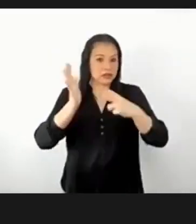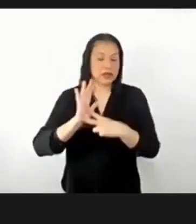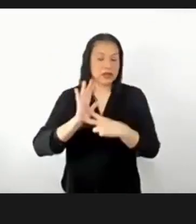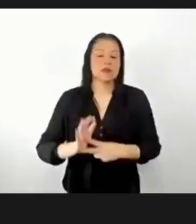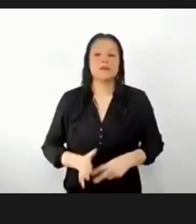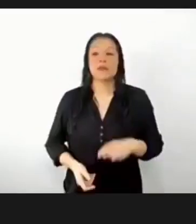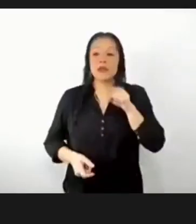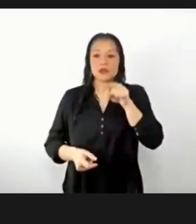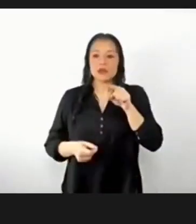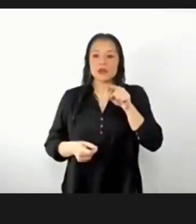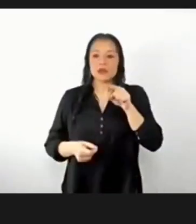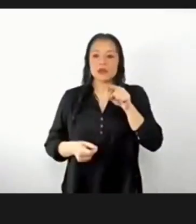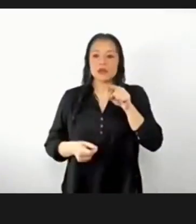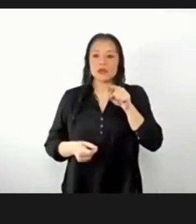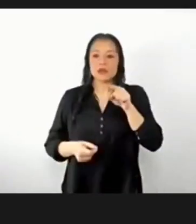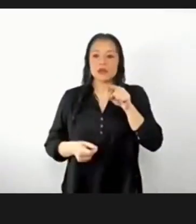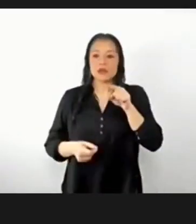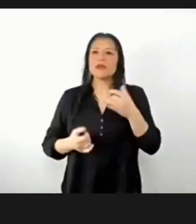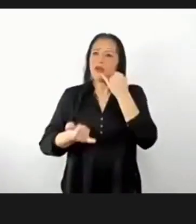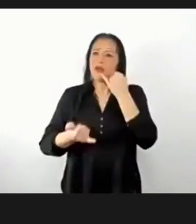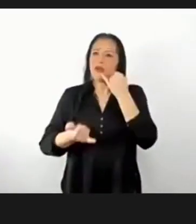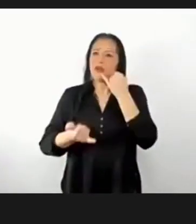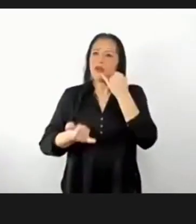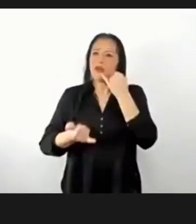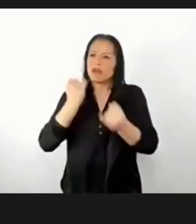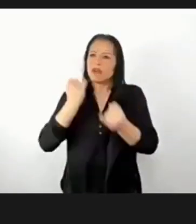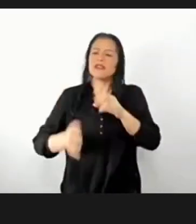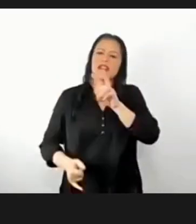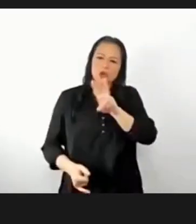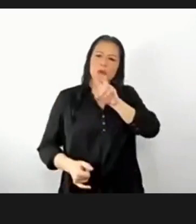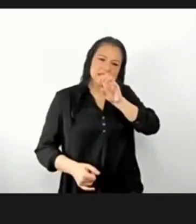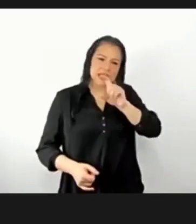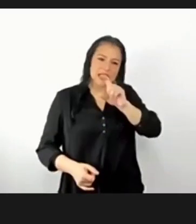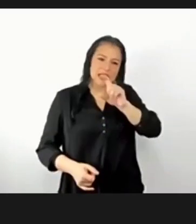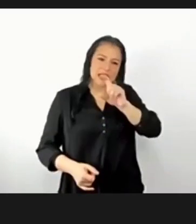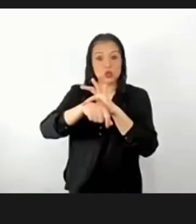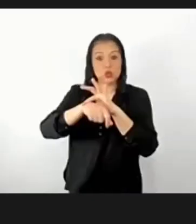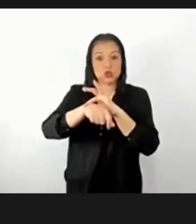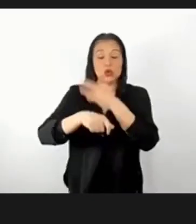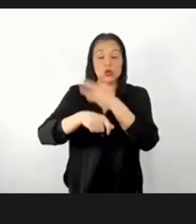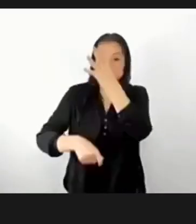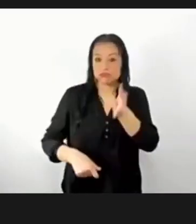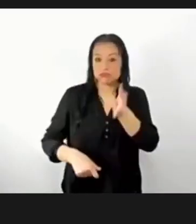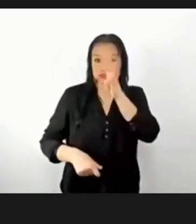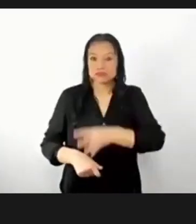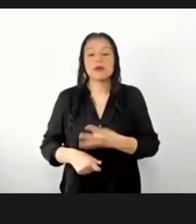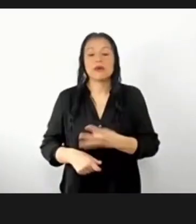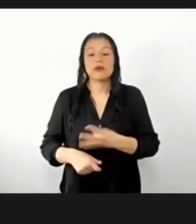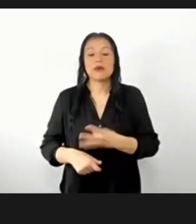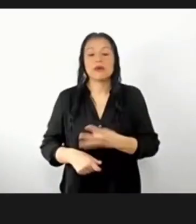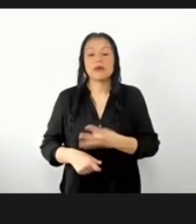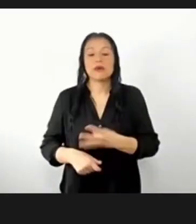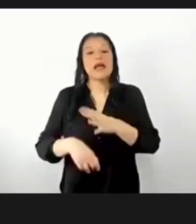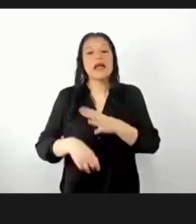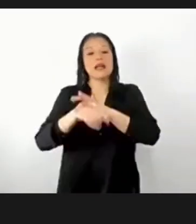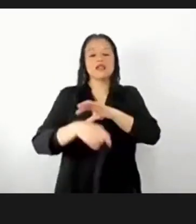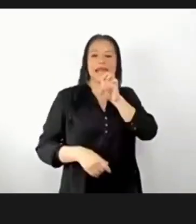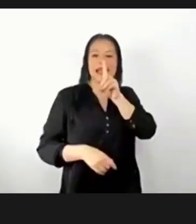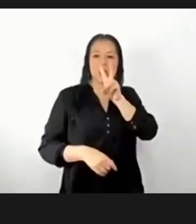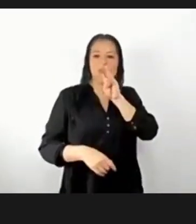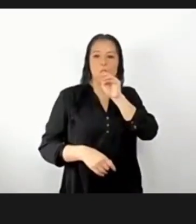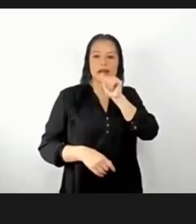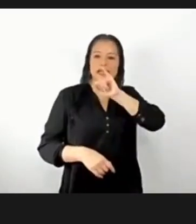fundamentales. Entonces, a fines de los 1700, un médico británico, el doctor